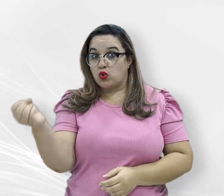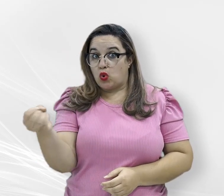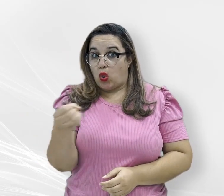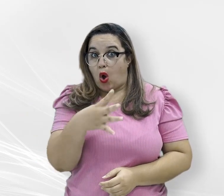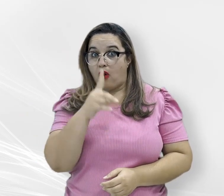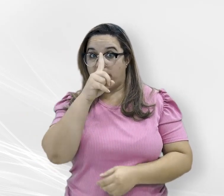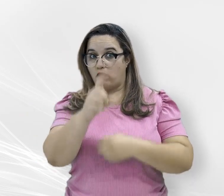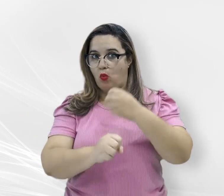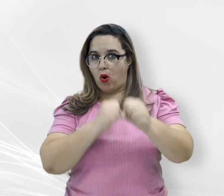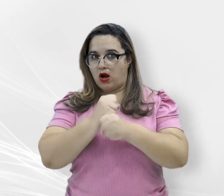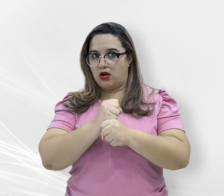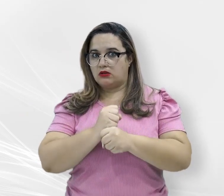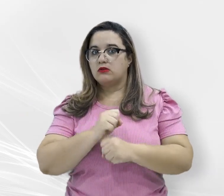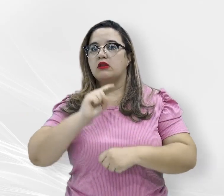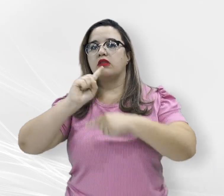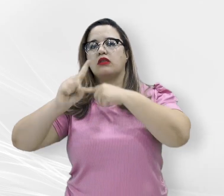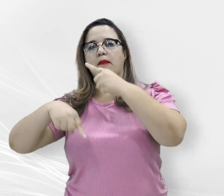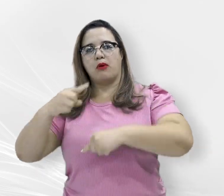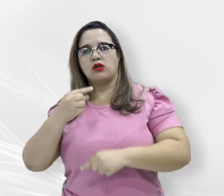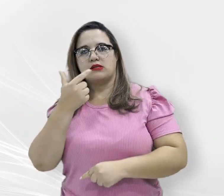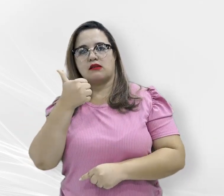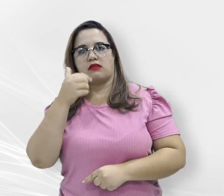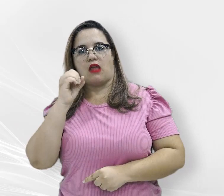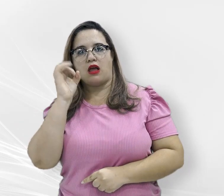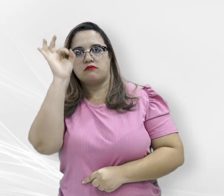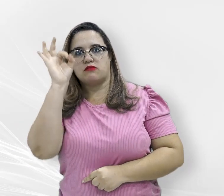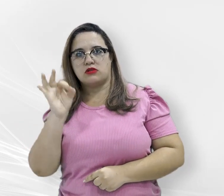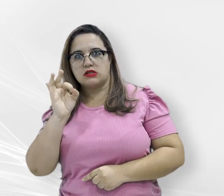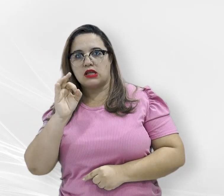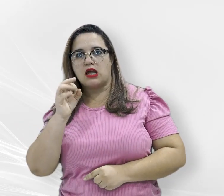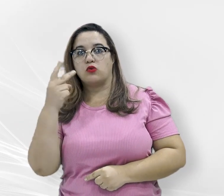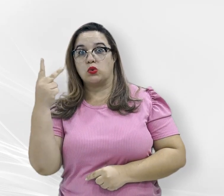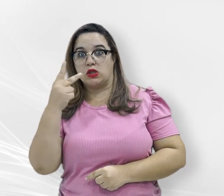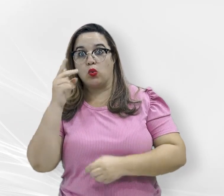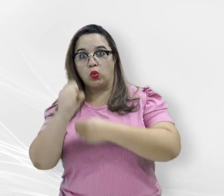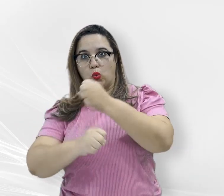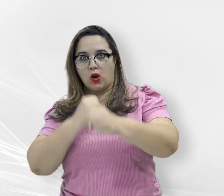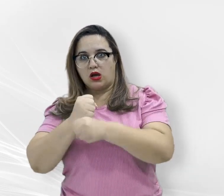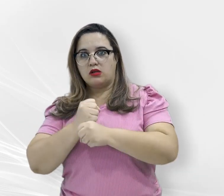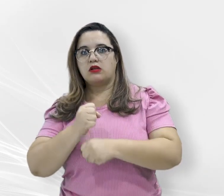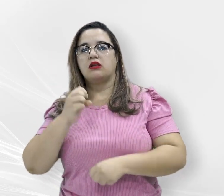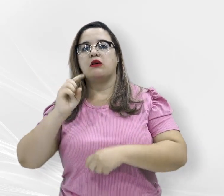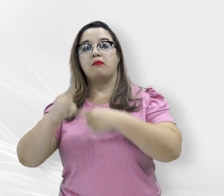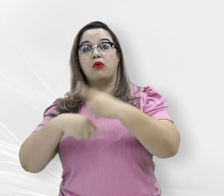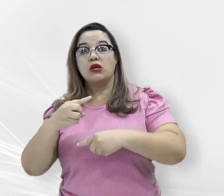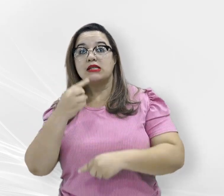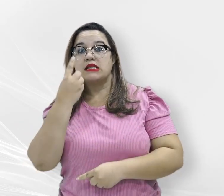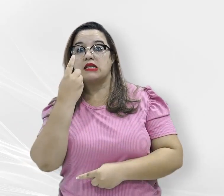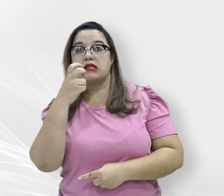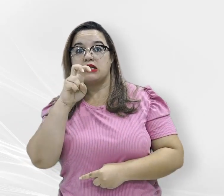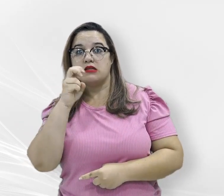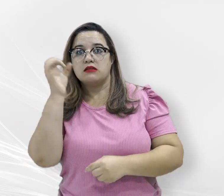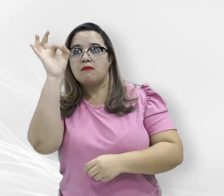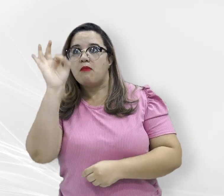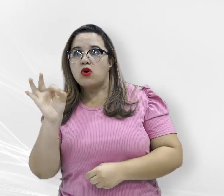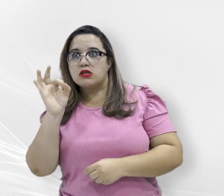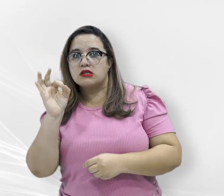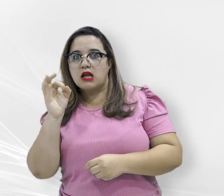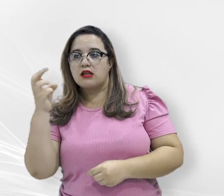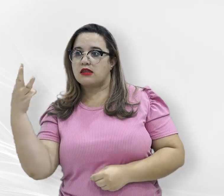primeiro ano, 10% no segundo ano e 15% no terceiro ano. Ou seja, as empresas poderão dispensar seus